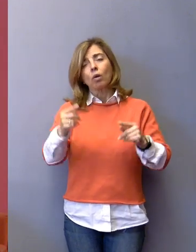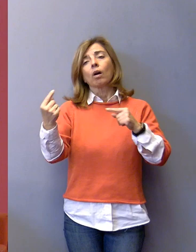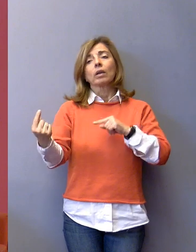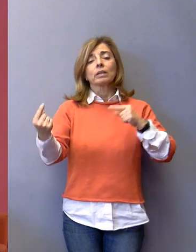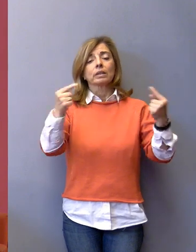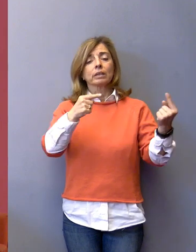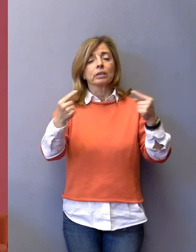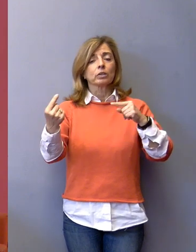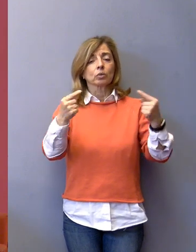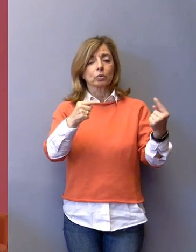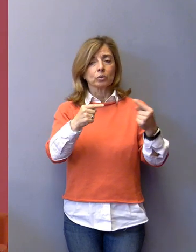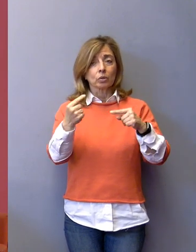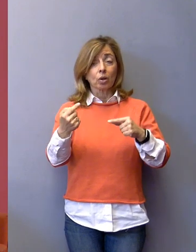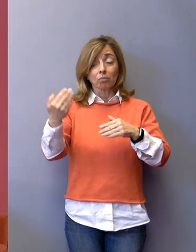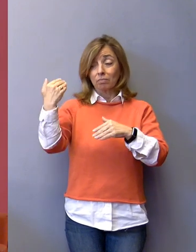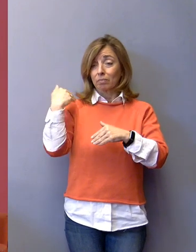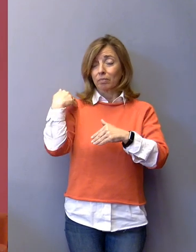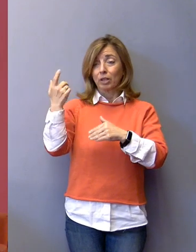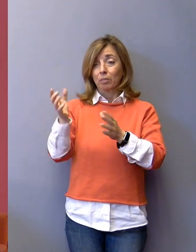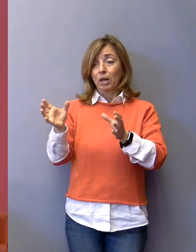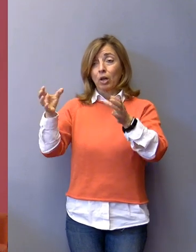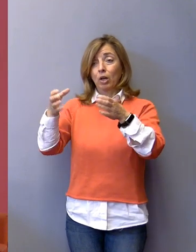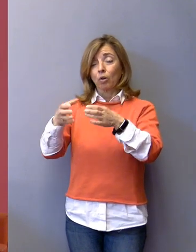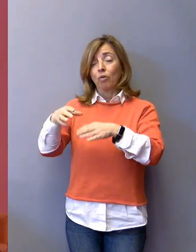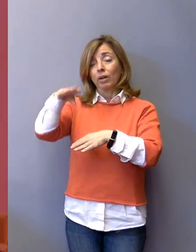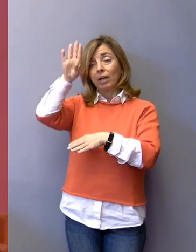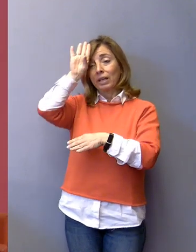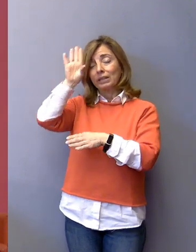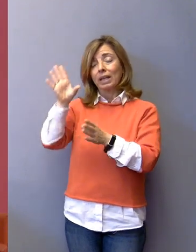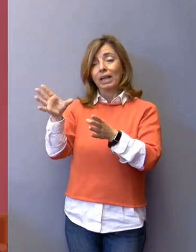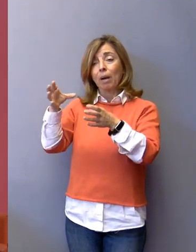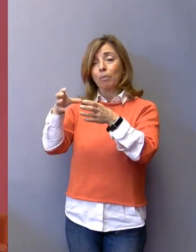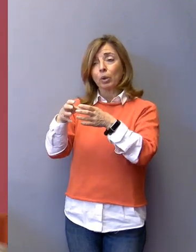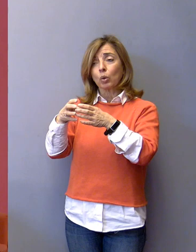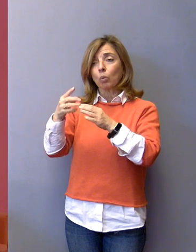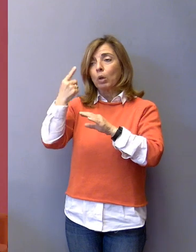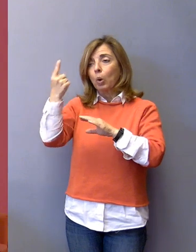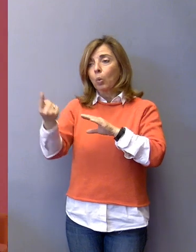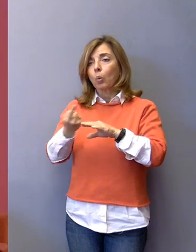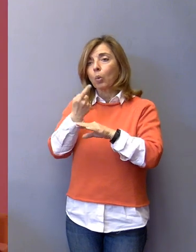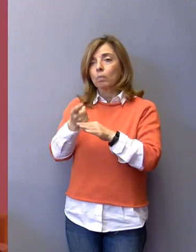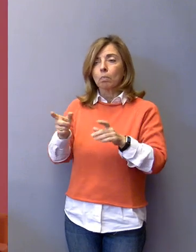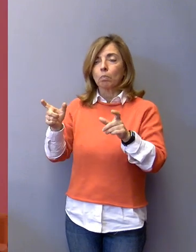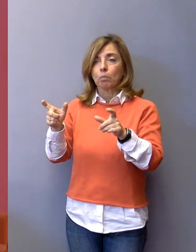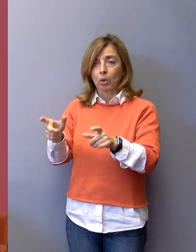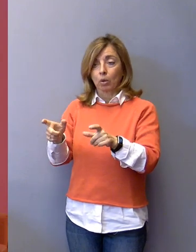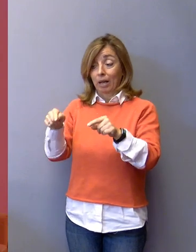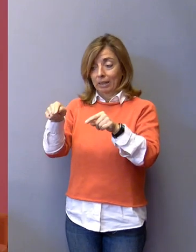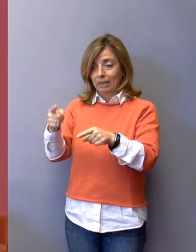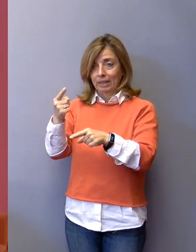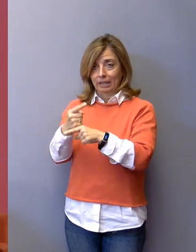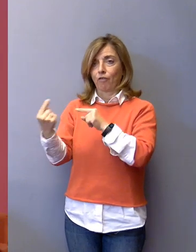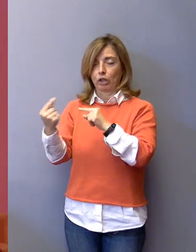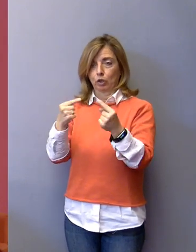bloccati un'ora in conferenza capigruppo che è la sede deputata per affrontare questi temi Allora o il Partito Democratico